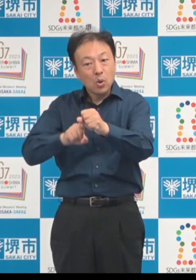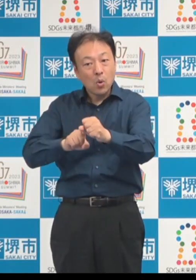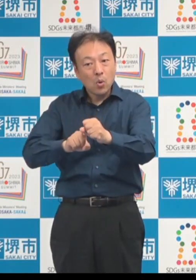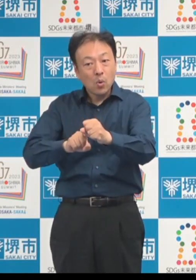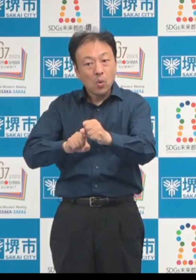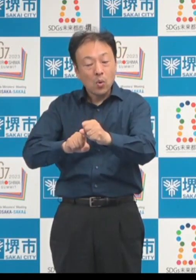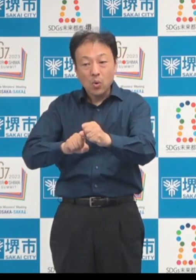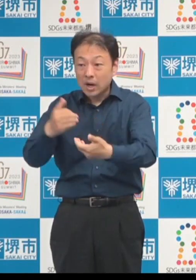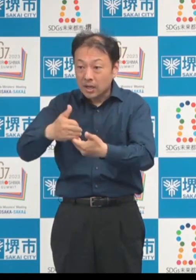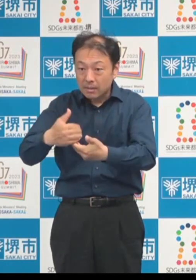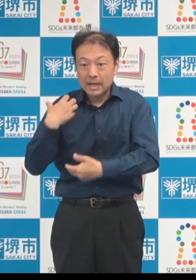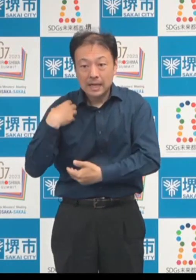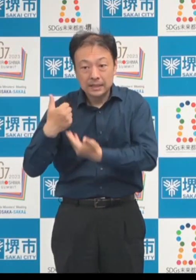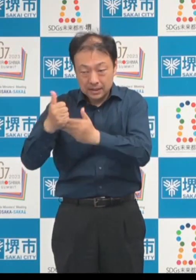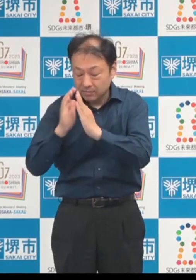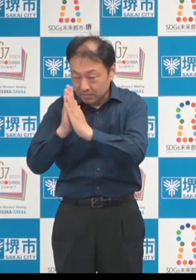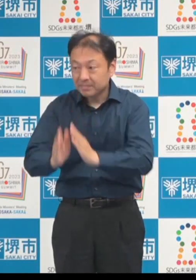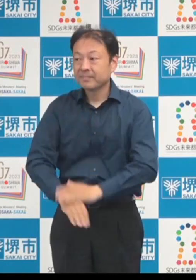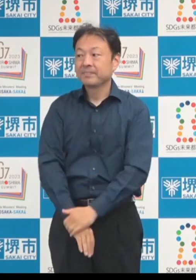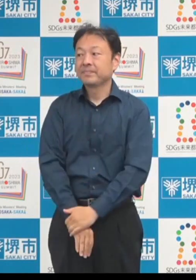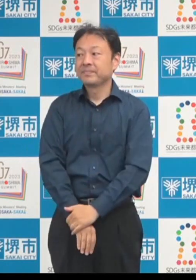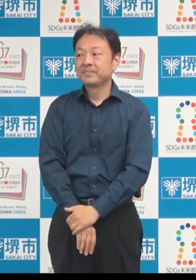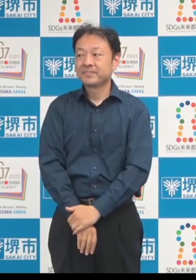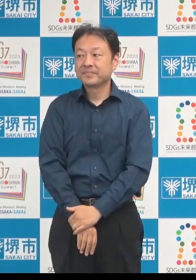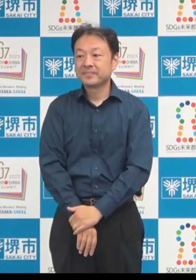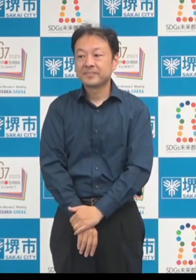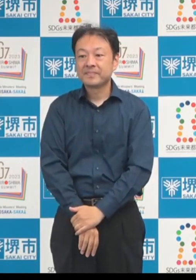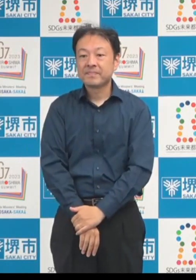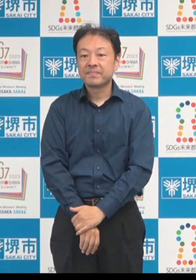明してもらえますか。 はい、担当者どうぞ。